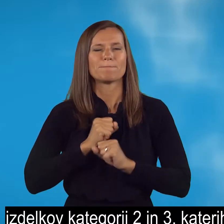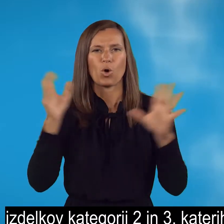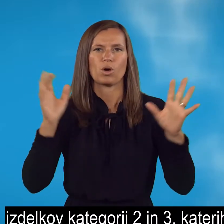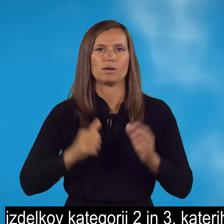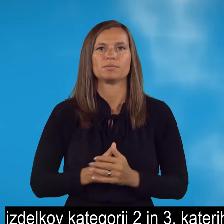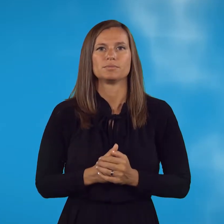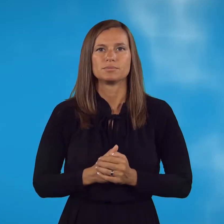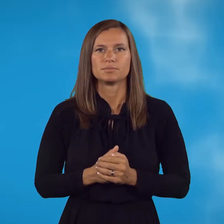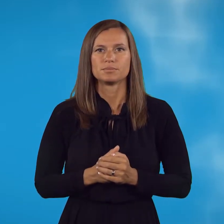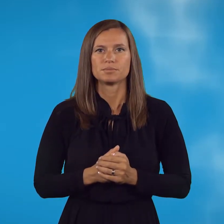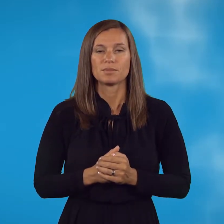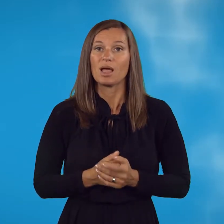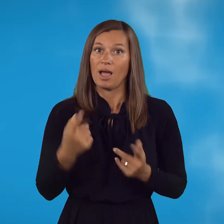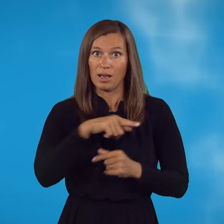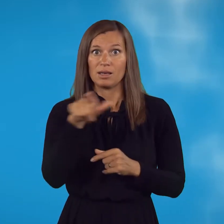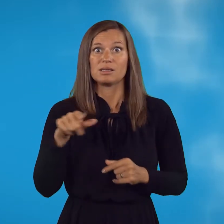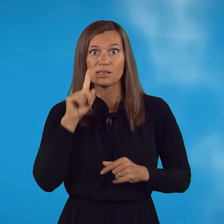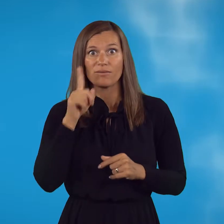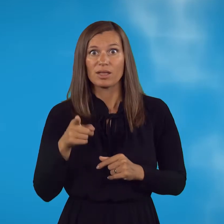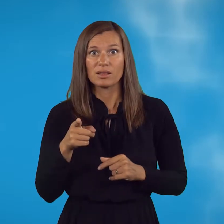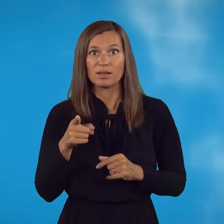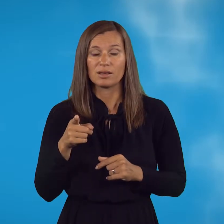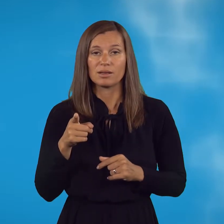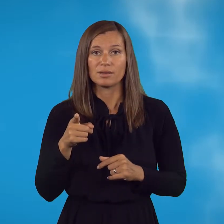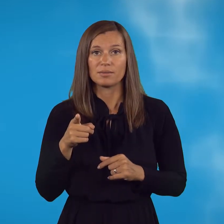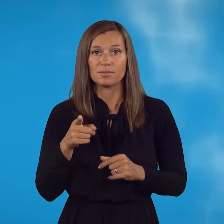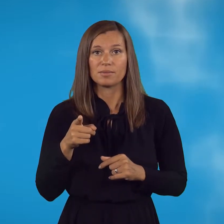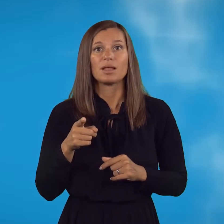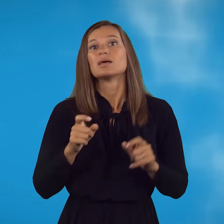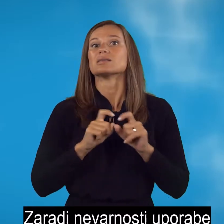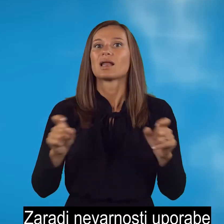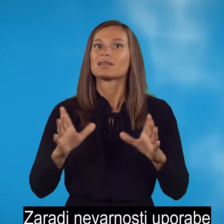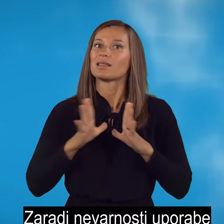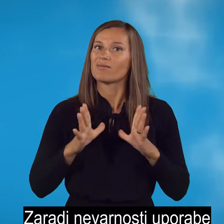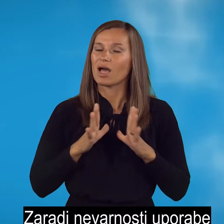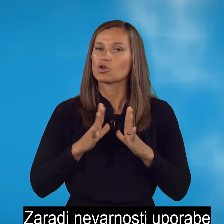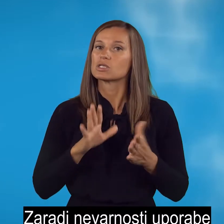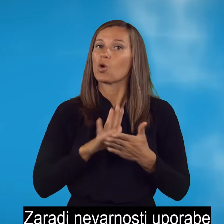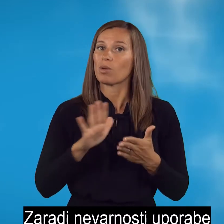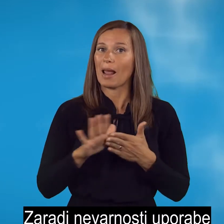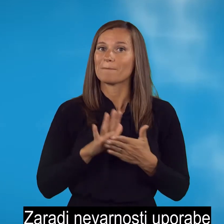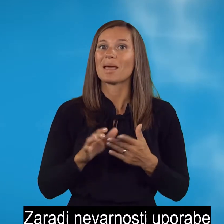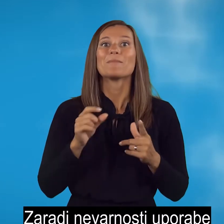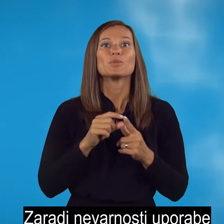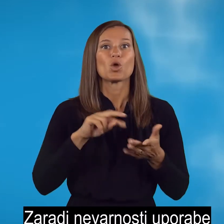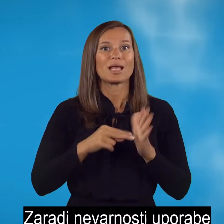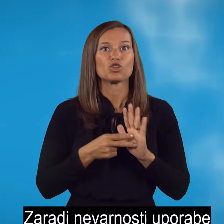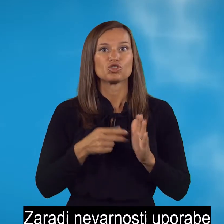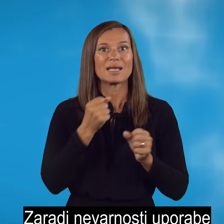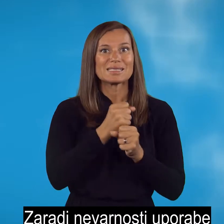pok. Ali ste vedeli? Zaradi nevarnosti uporabe pirotehničnih izdelkov